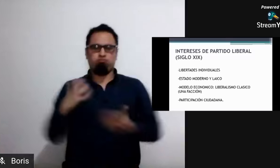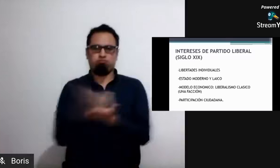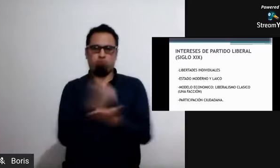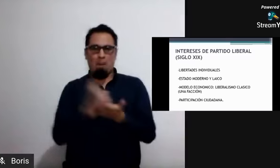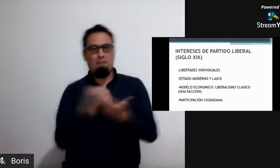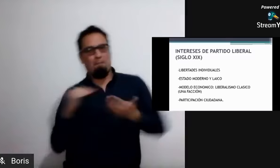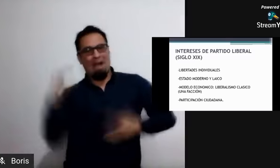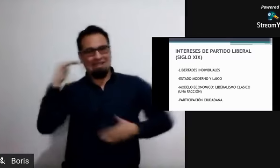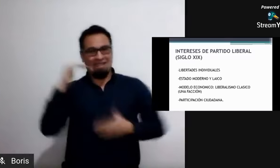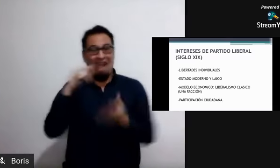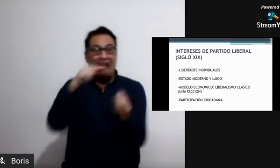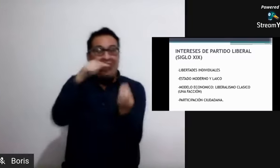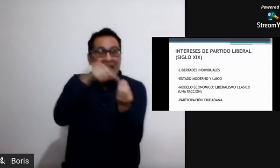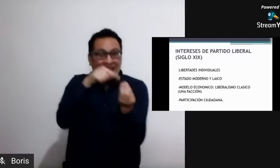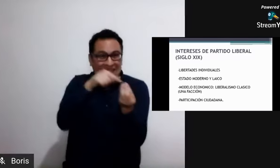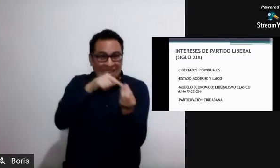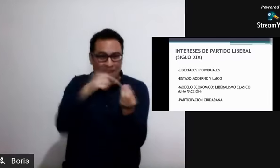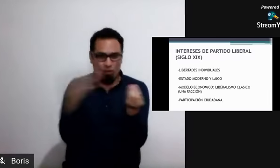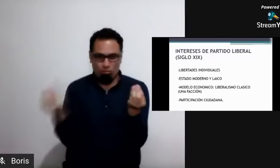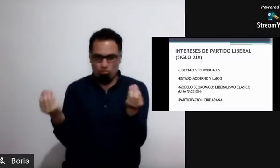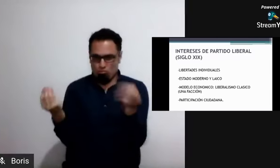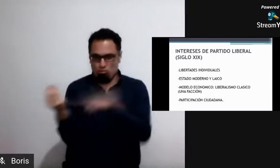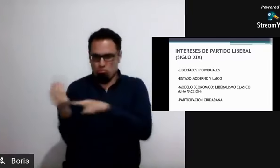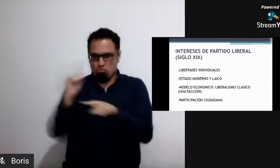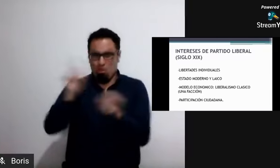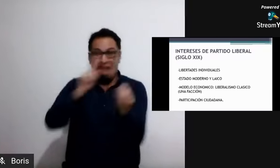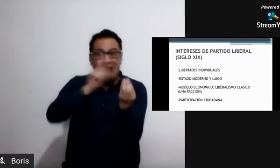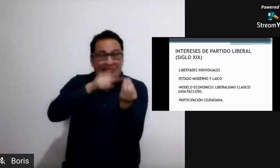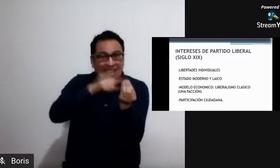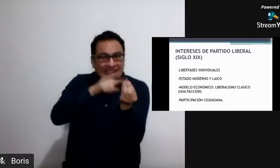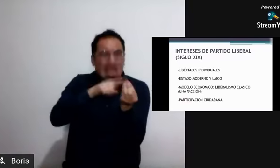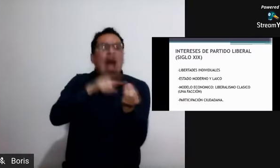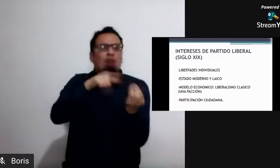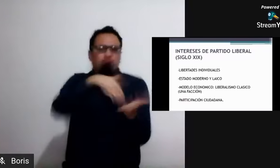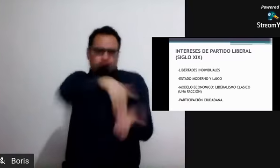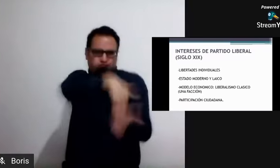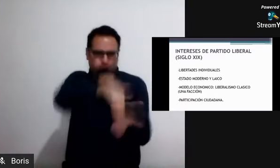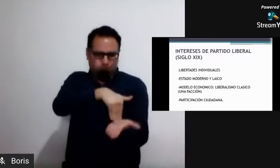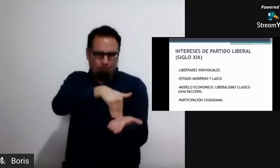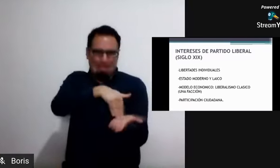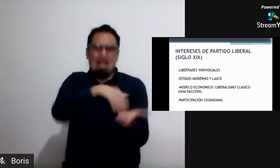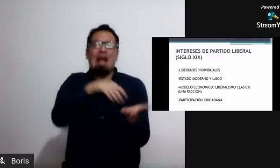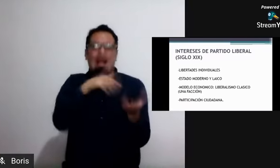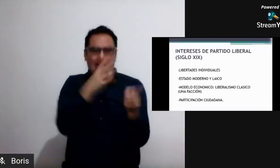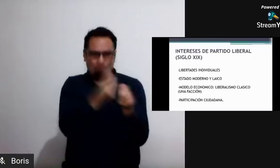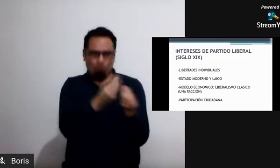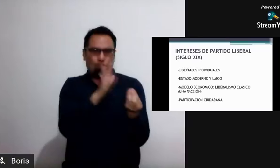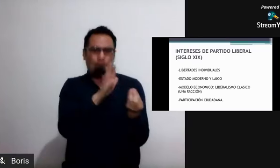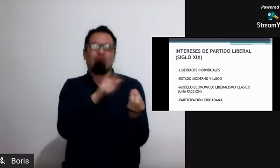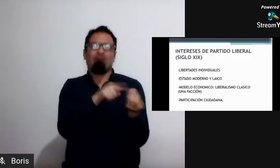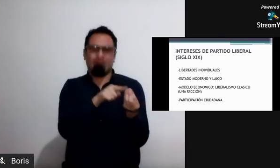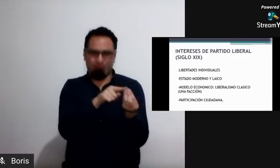estos negocios pudieran comercializar libremente con cualquier